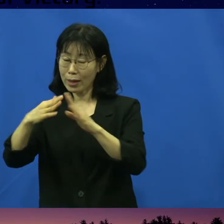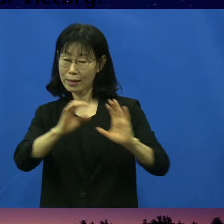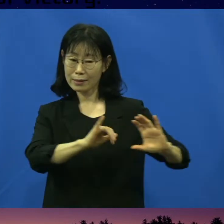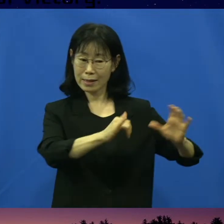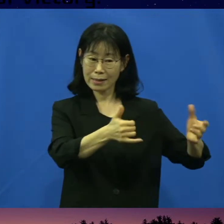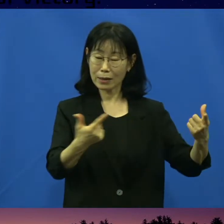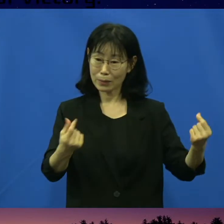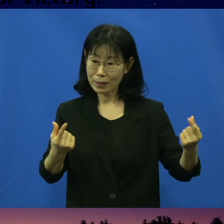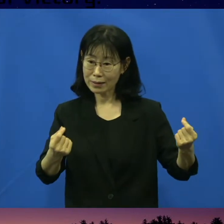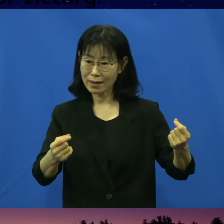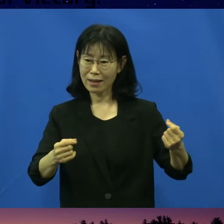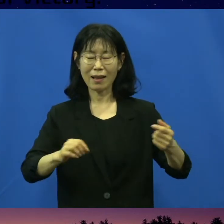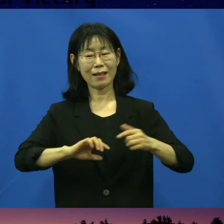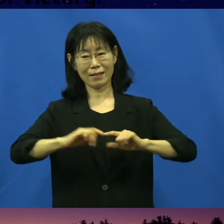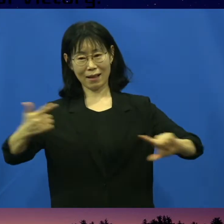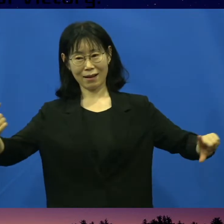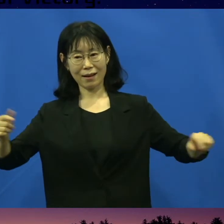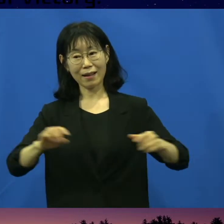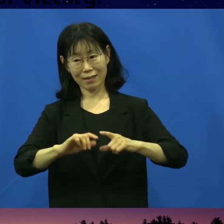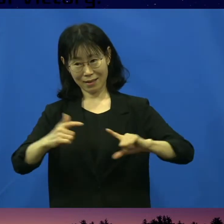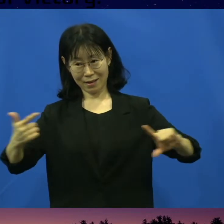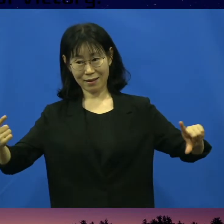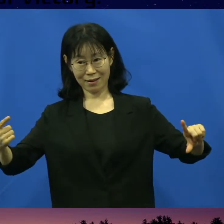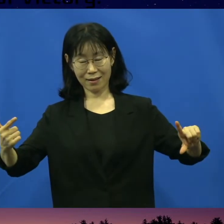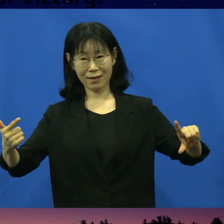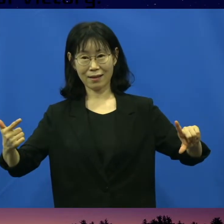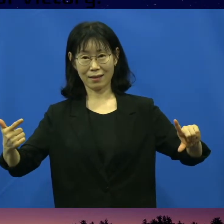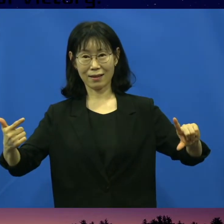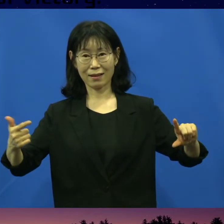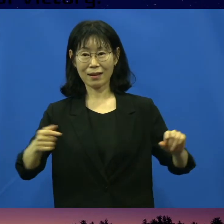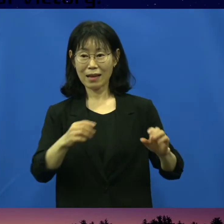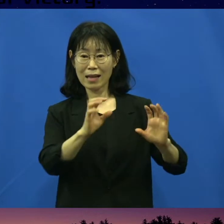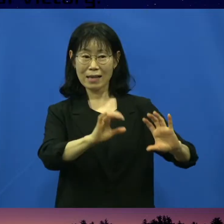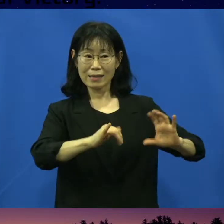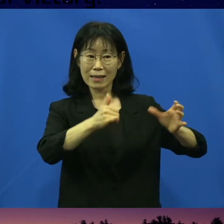세상은 여러분 VIP 뭐 이게 다 있잖아요. 무슨